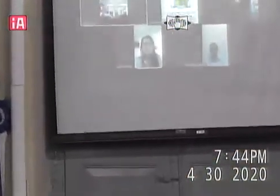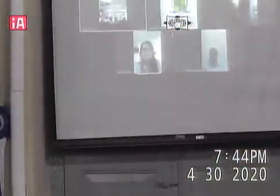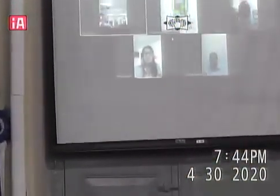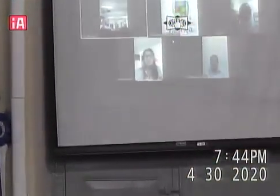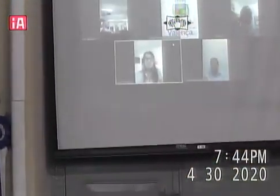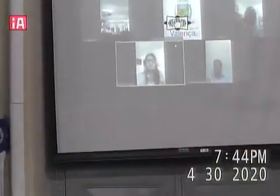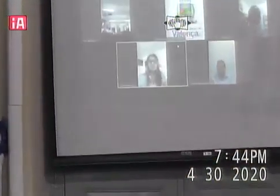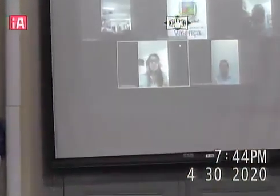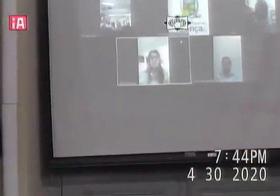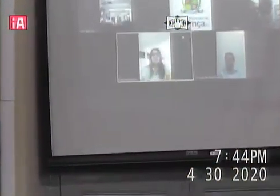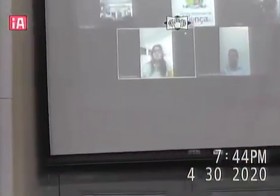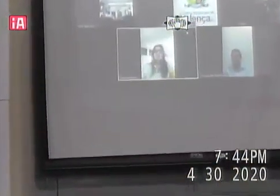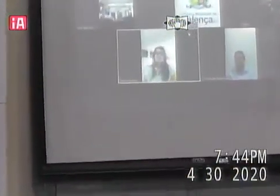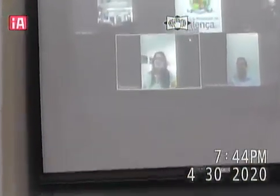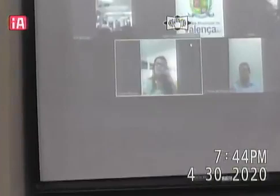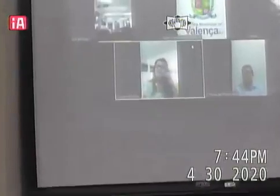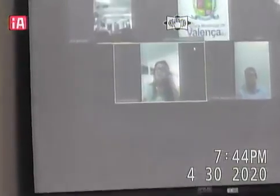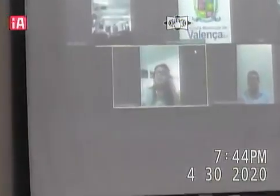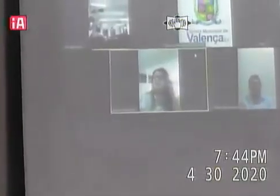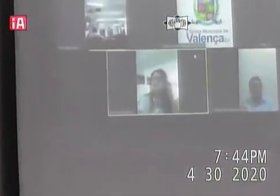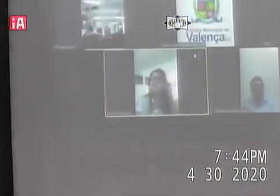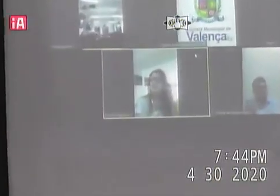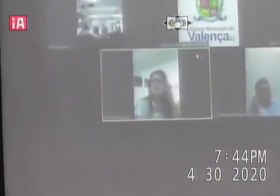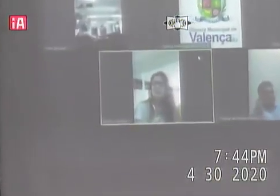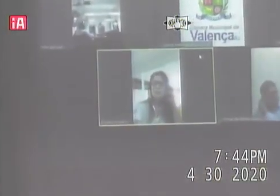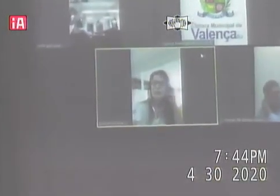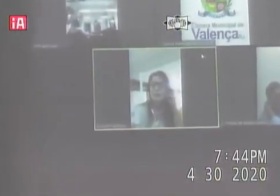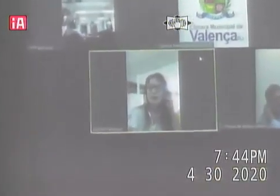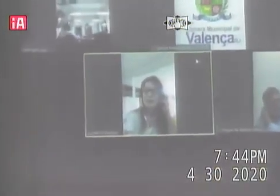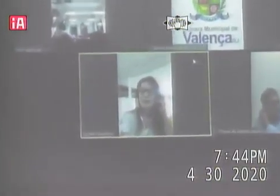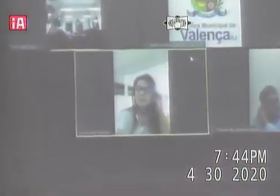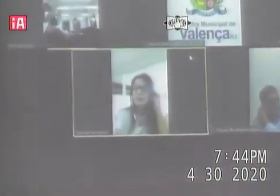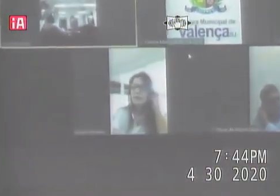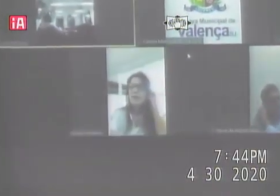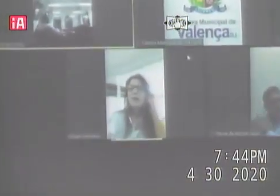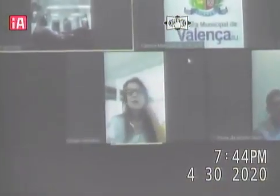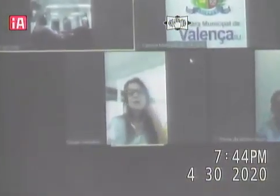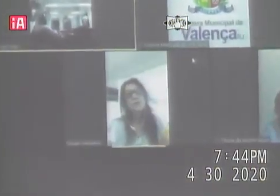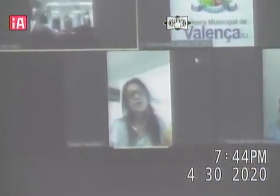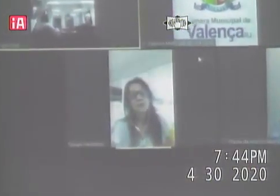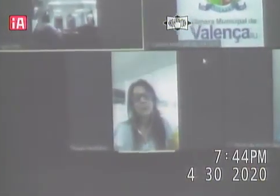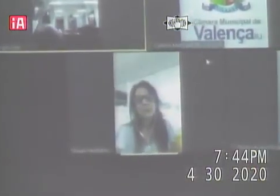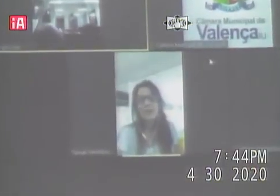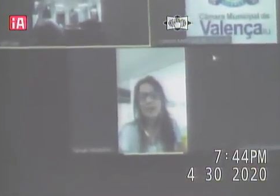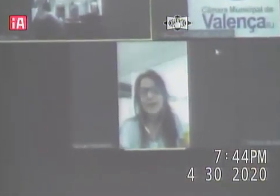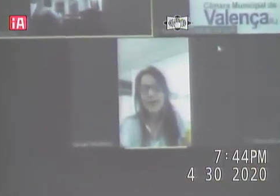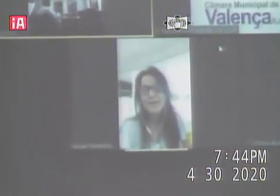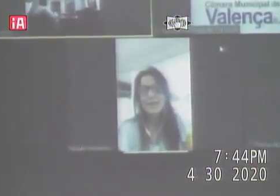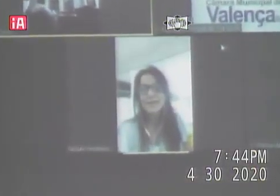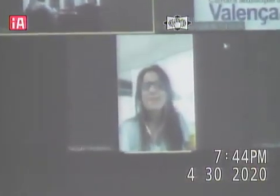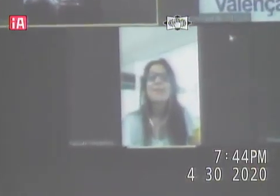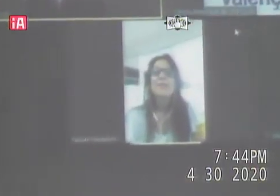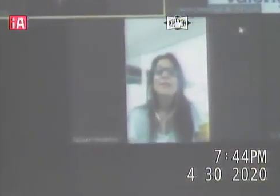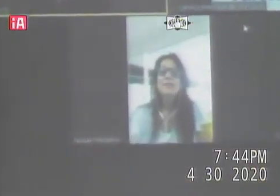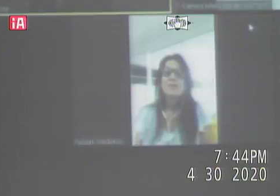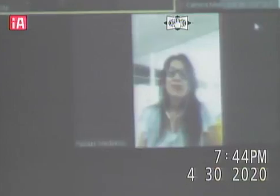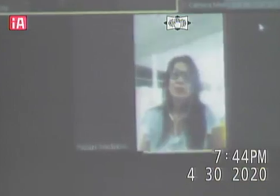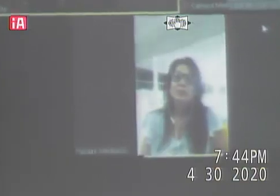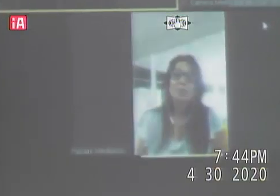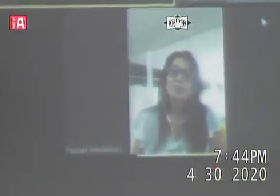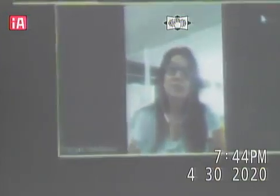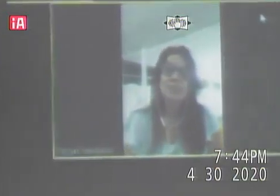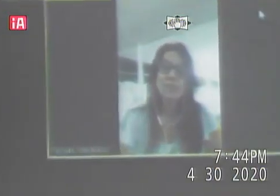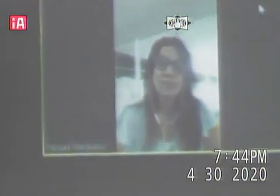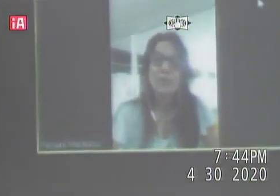Boa noite a todos vocês aí presentes, a todos os meus pares, aos nossos colaboradores da casa, que